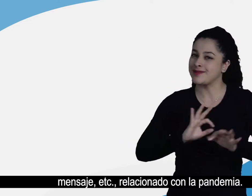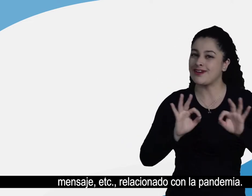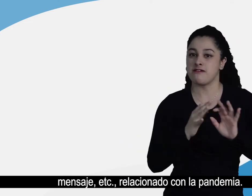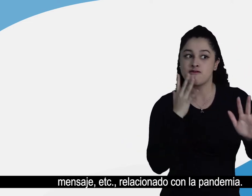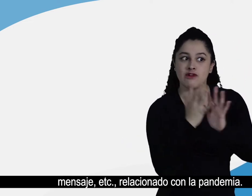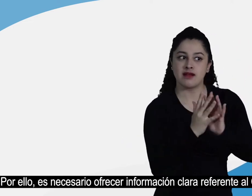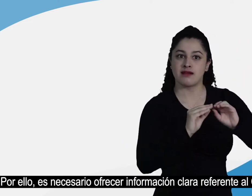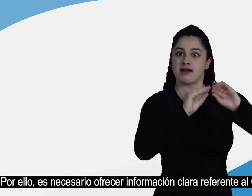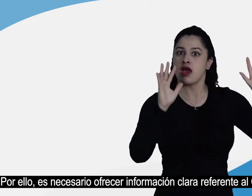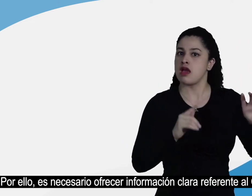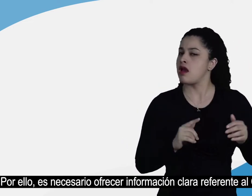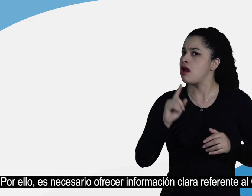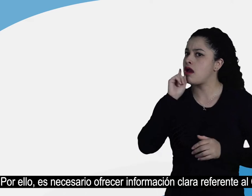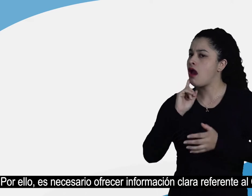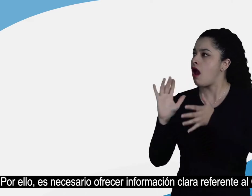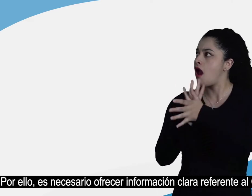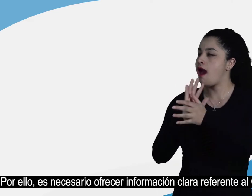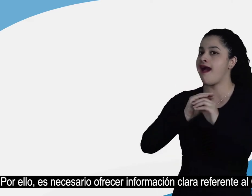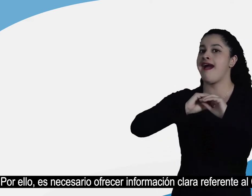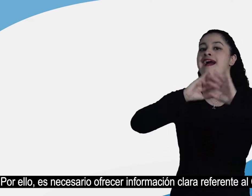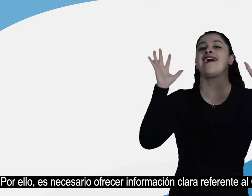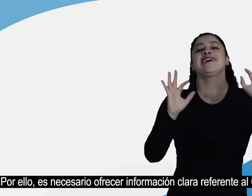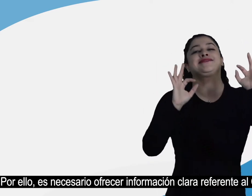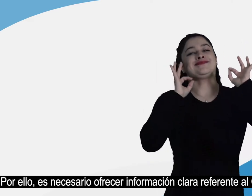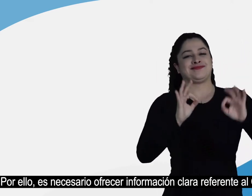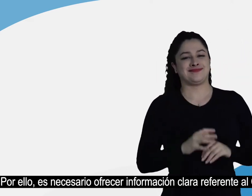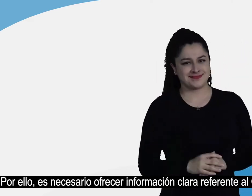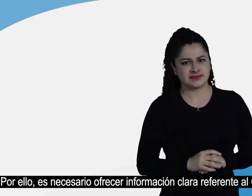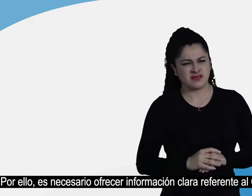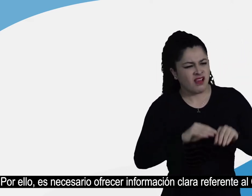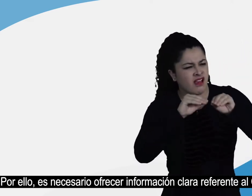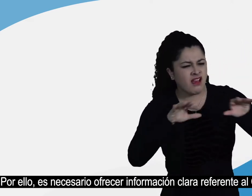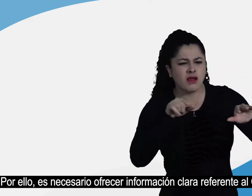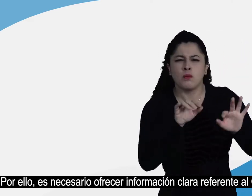pandemia. Por ello, es necesario ofrecer información clara referente al COVID-19.